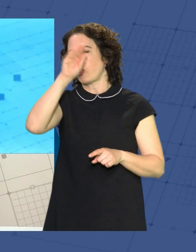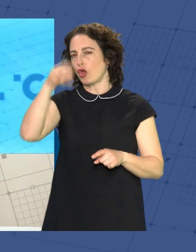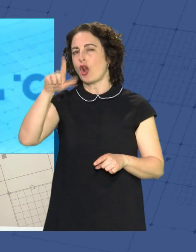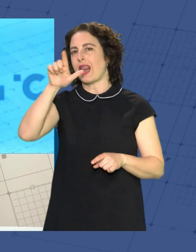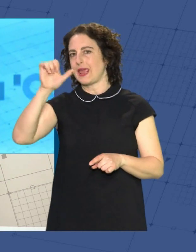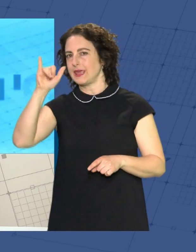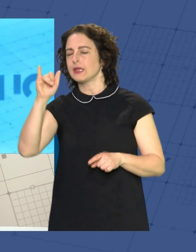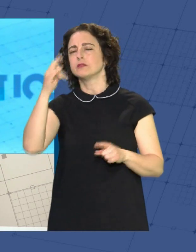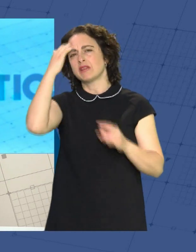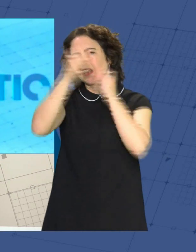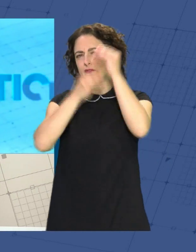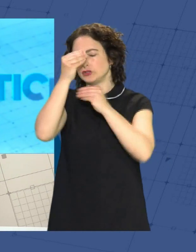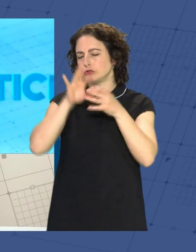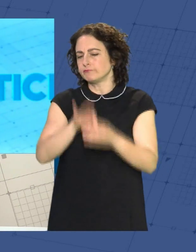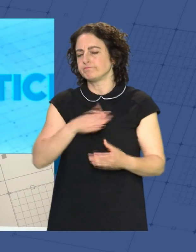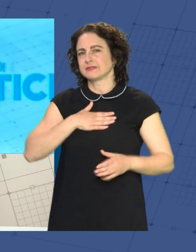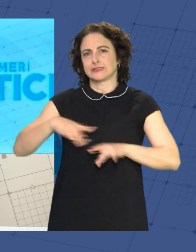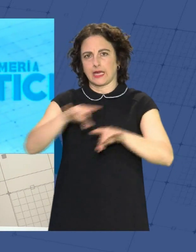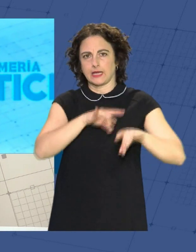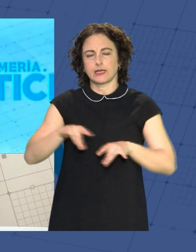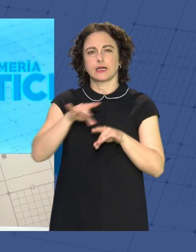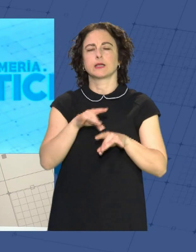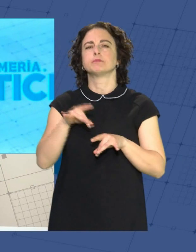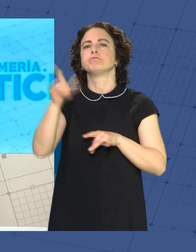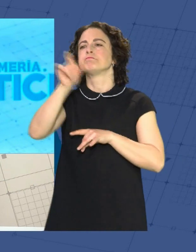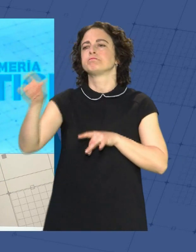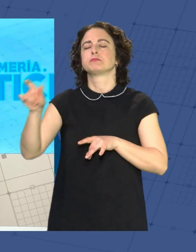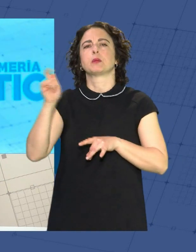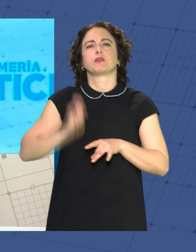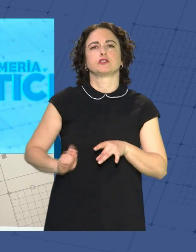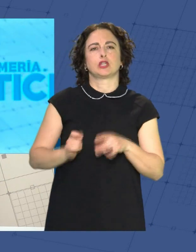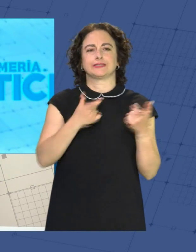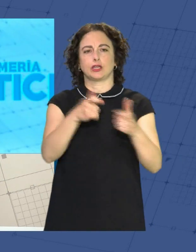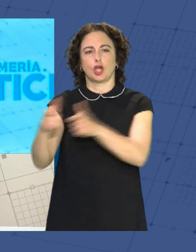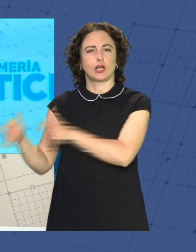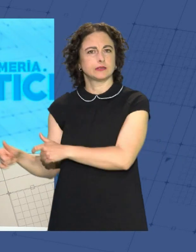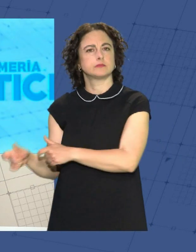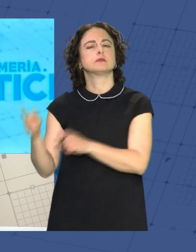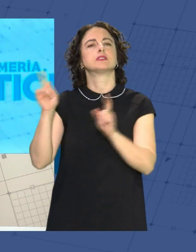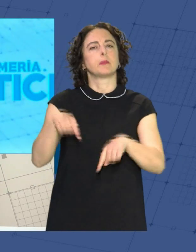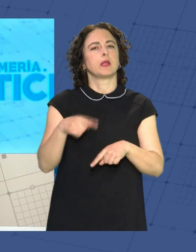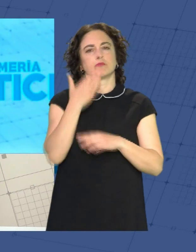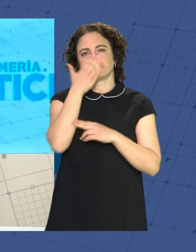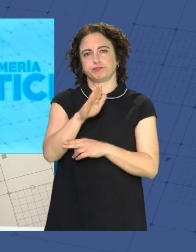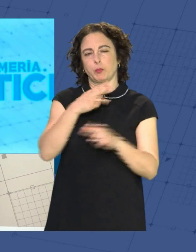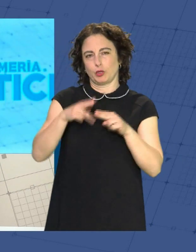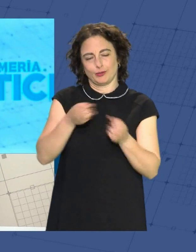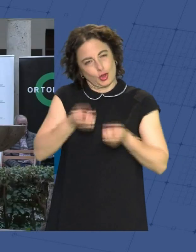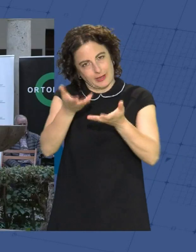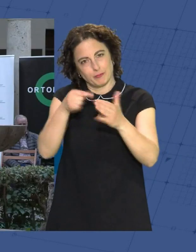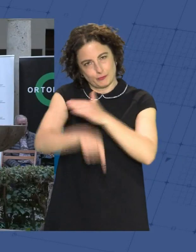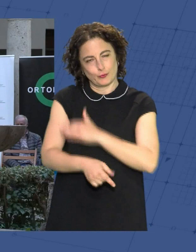de reflexión sobre nuestra tierra que reúne a profesionales de diversos sectores y a representantes políticos. Se lo contamos.